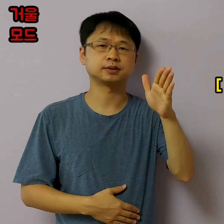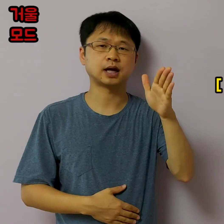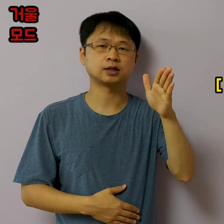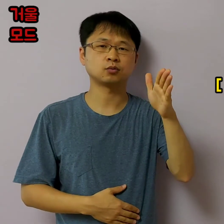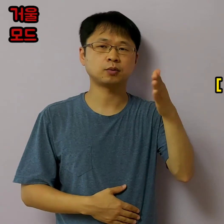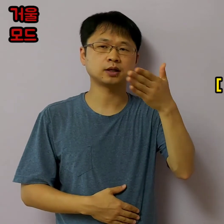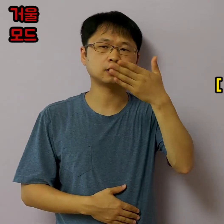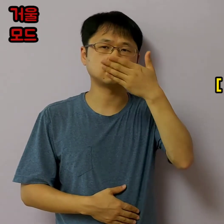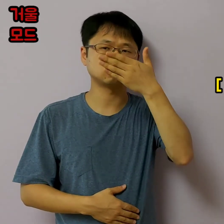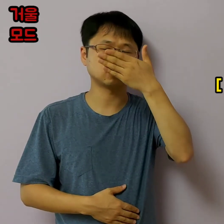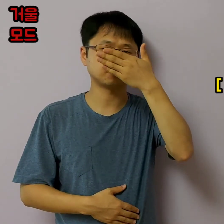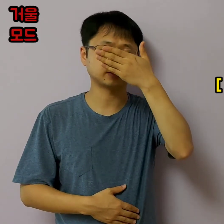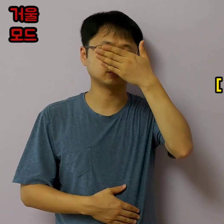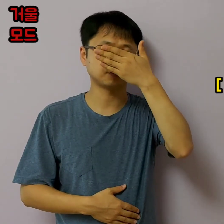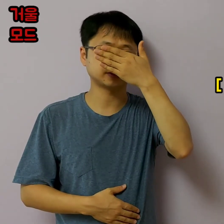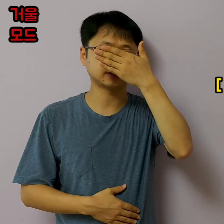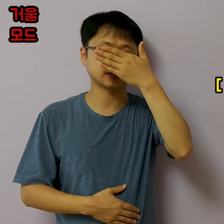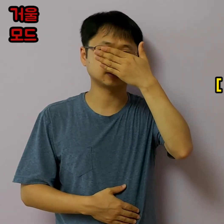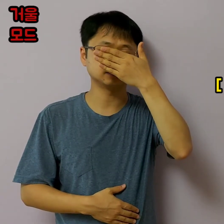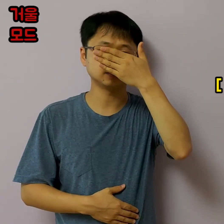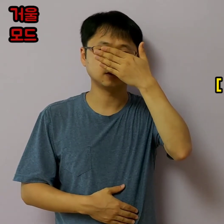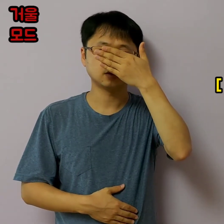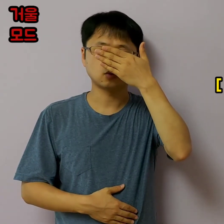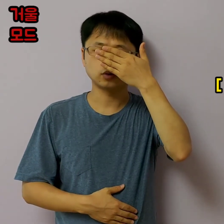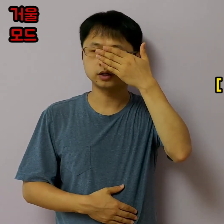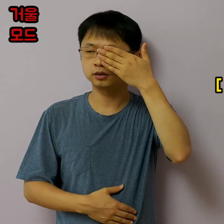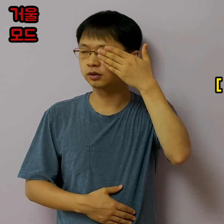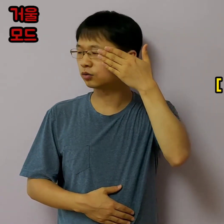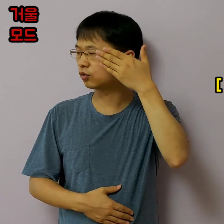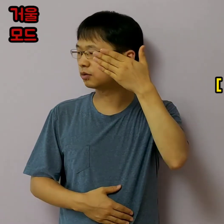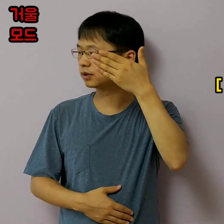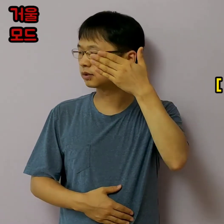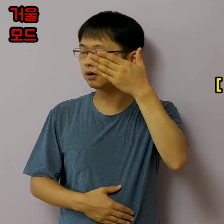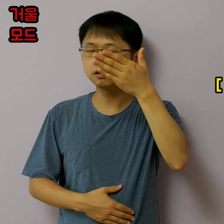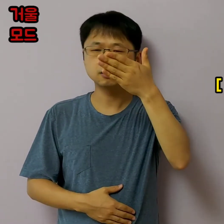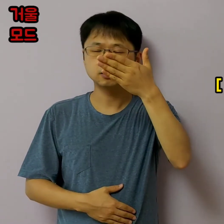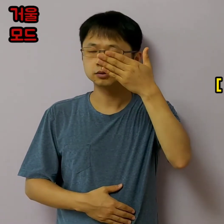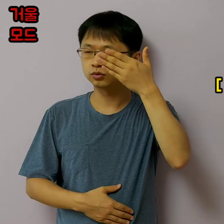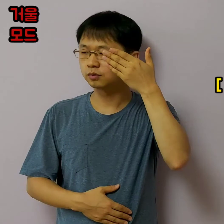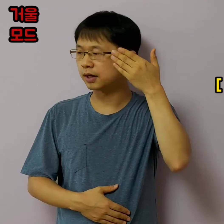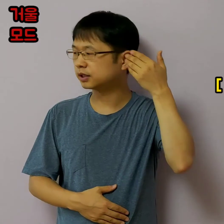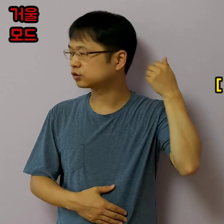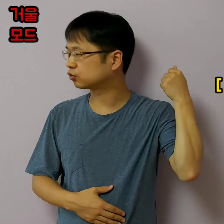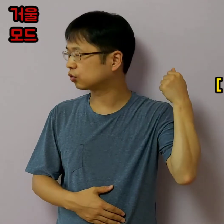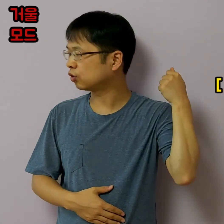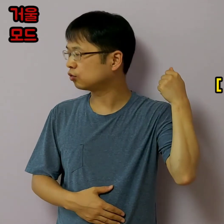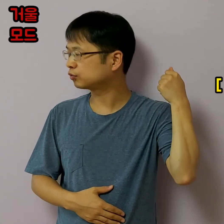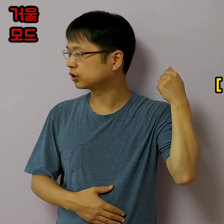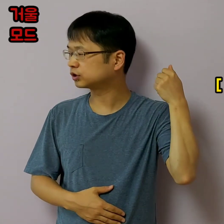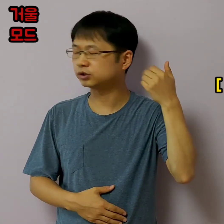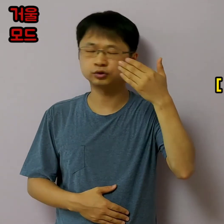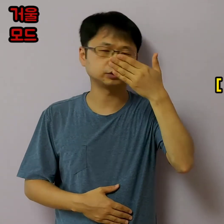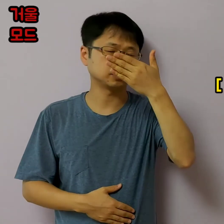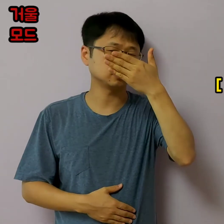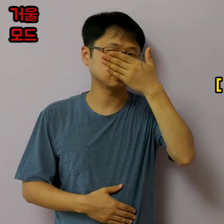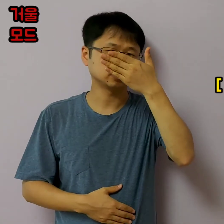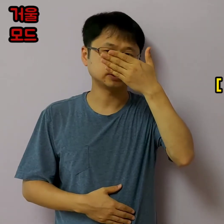썼습니다. 손바닥을 얼굴 앞에, 눈앞에 댄 다음 고개를 뒤로 돌리면서 손을 반대쪽으로 움켜쥐어 주시면